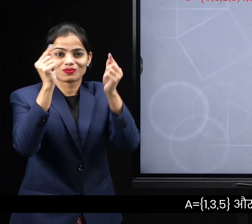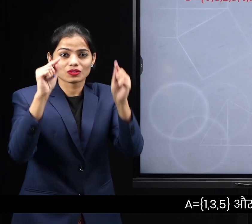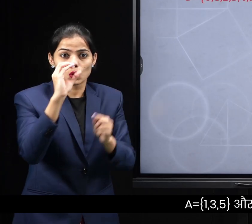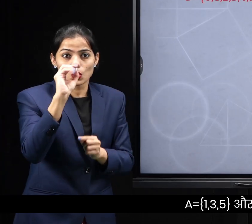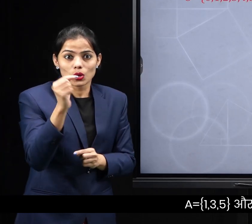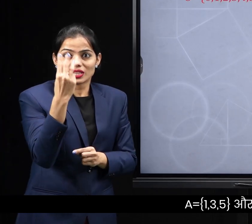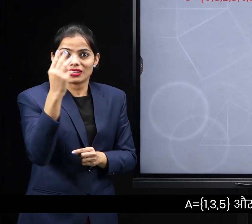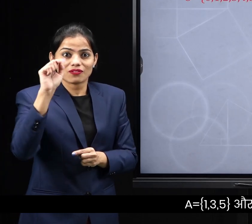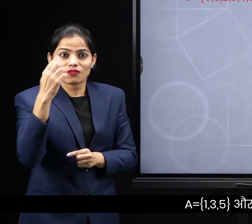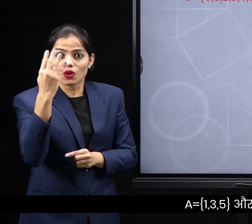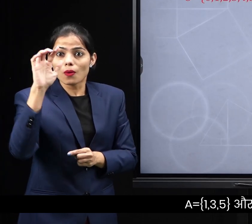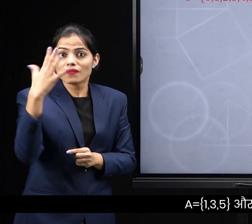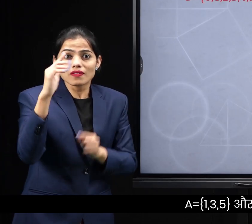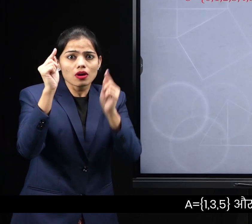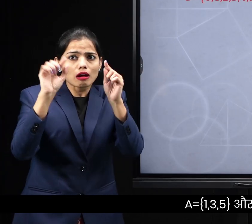0, 3, 4, 5 पर विचार करें।